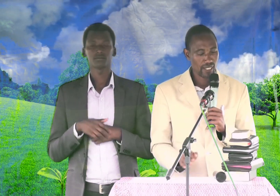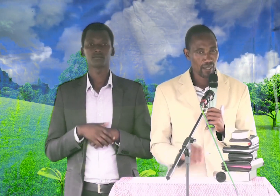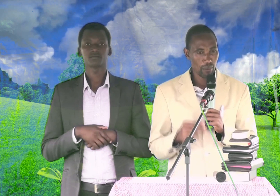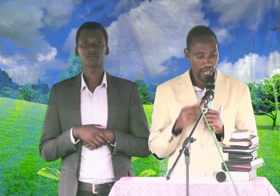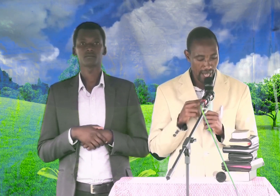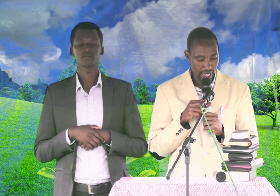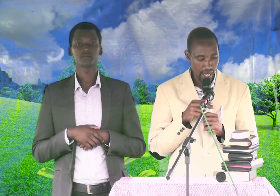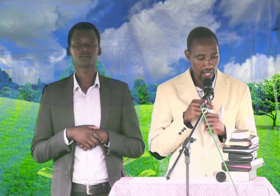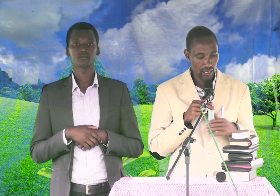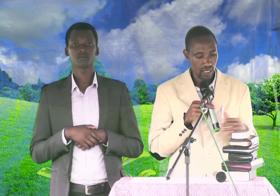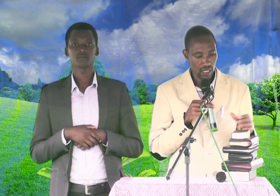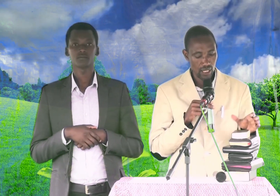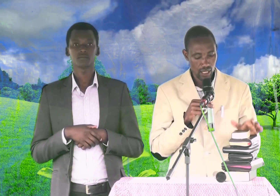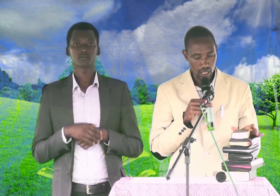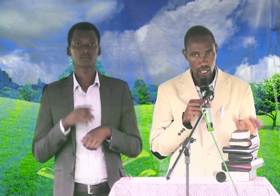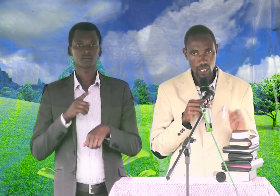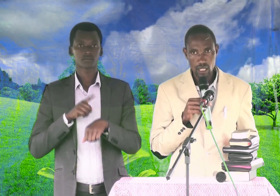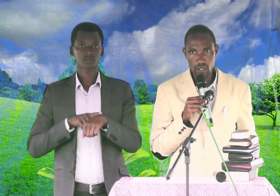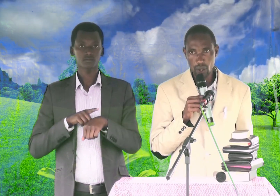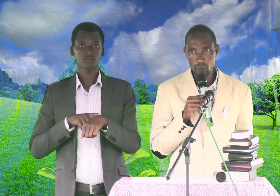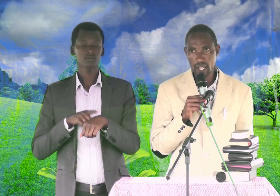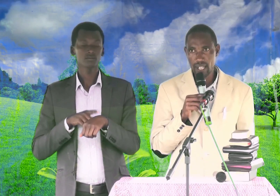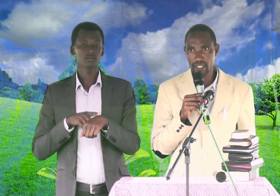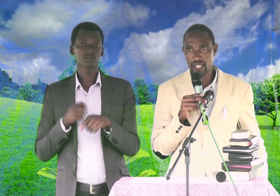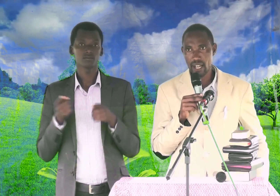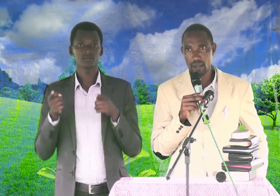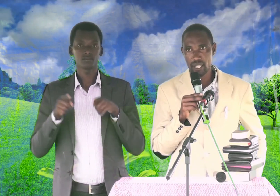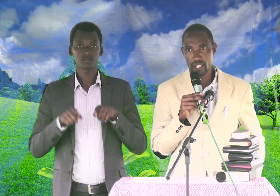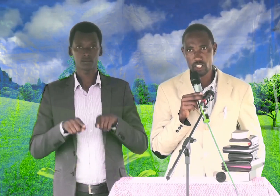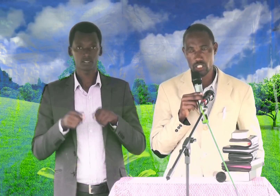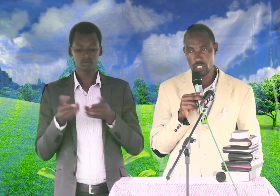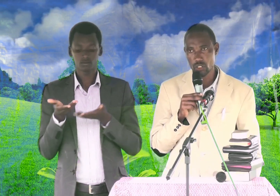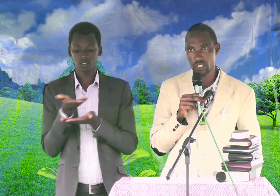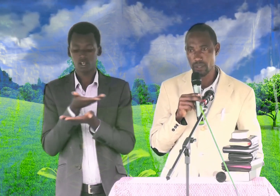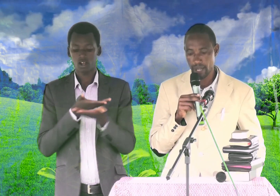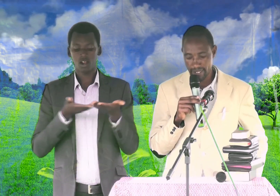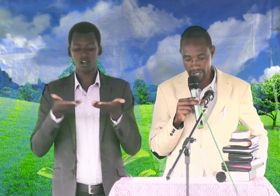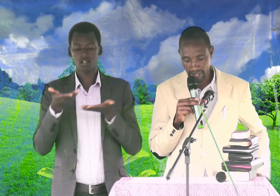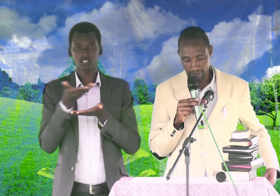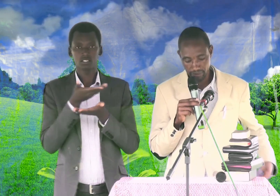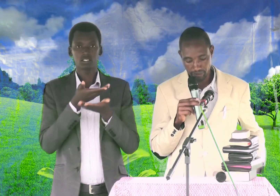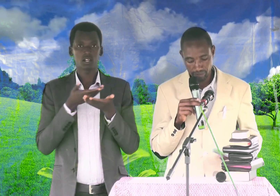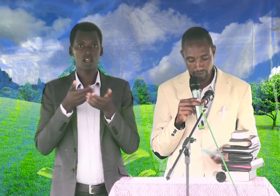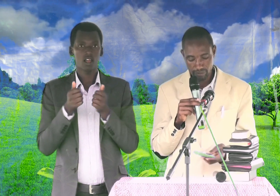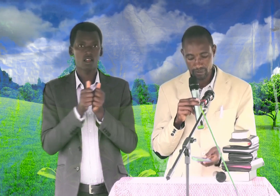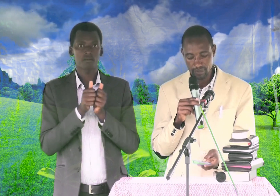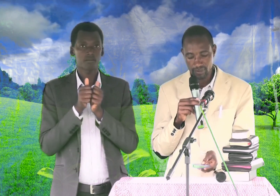Noneho tugeze mu mwanya wo kuganirira hamwe icyigisho kibanza.